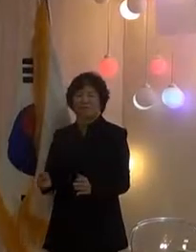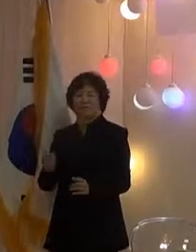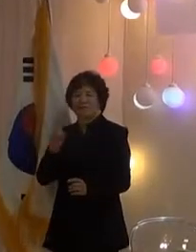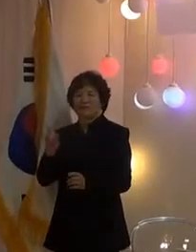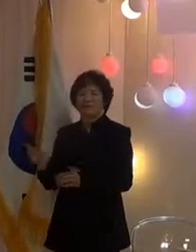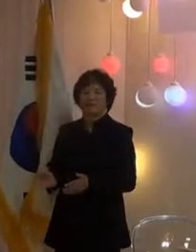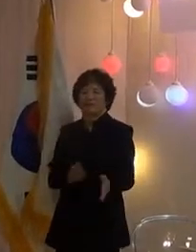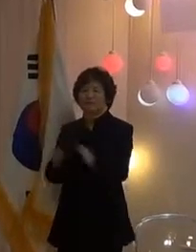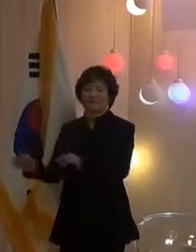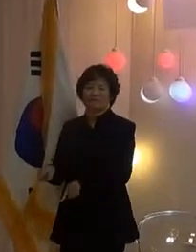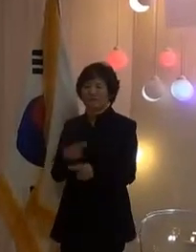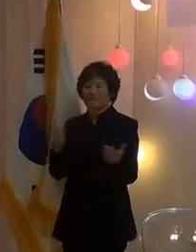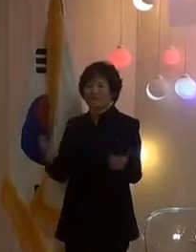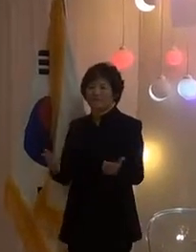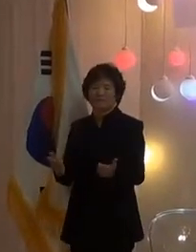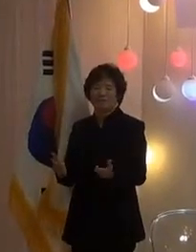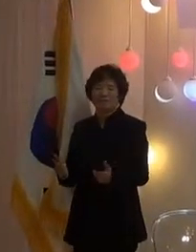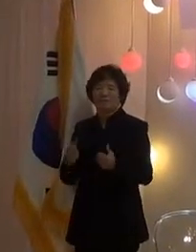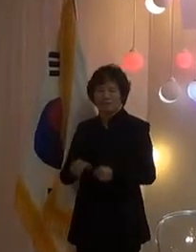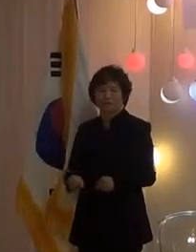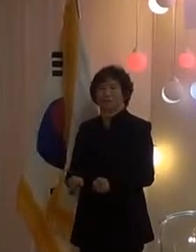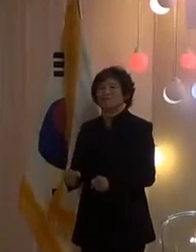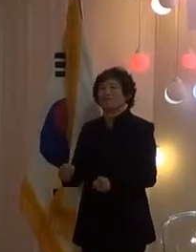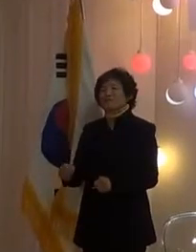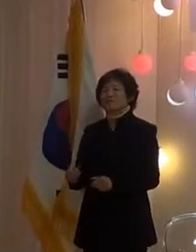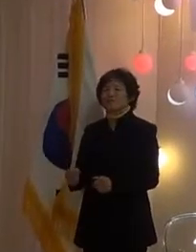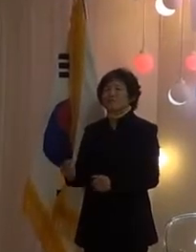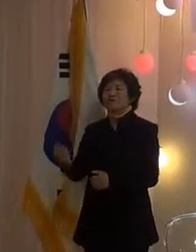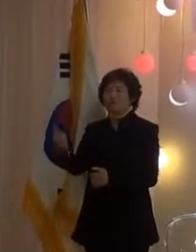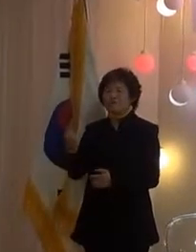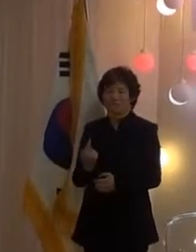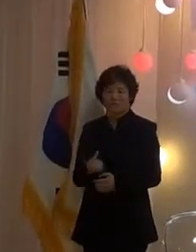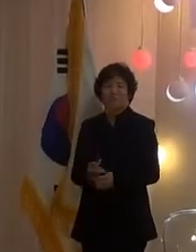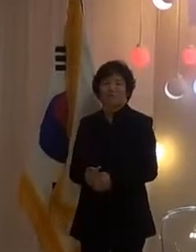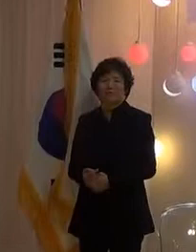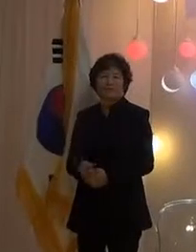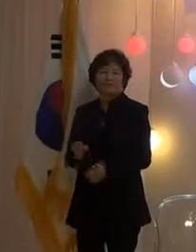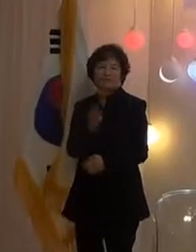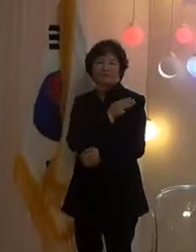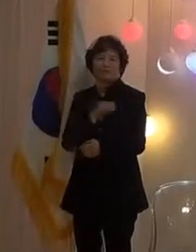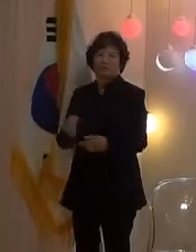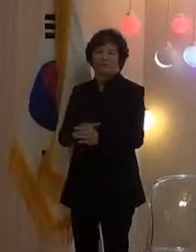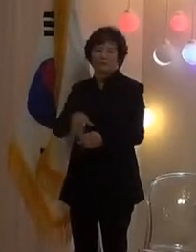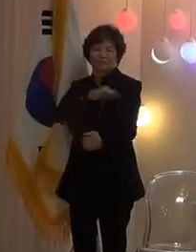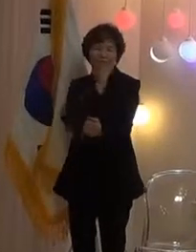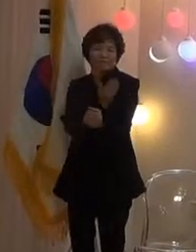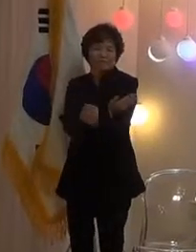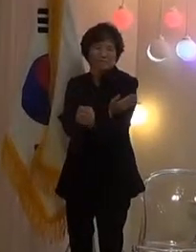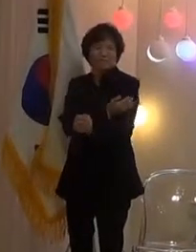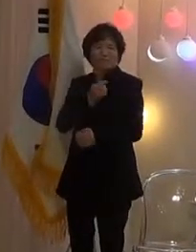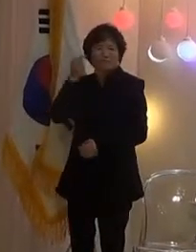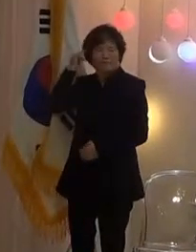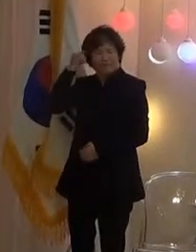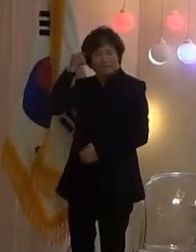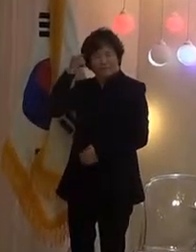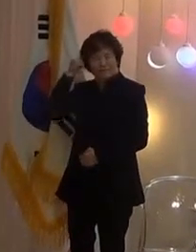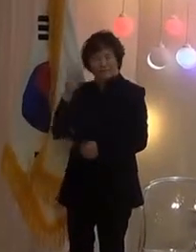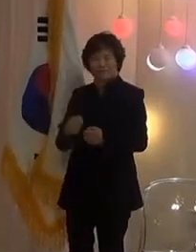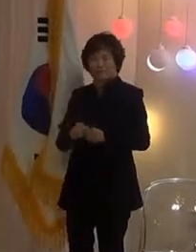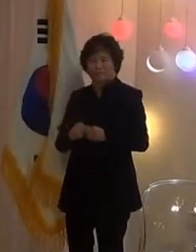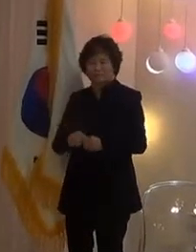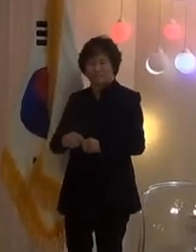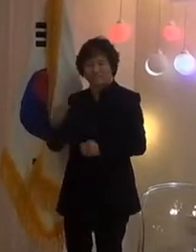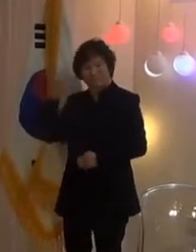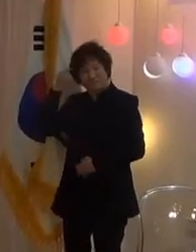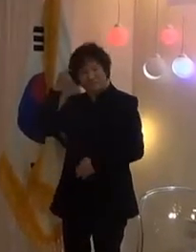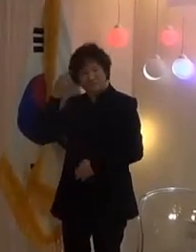아니지만 포기하지 않고 왔습니다. 부천시의 문화, 제가 곰곰이 생각해 봤습니다. 이게